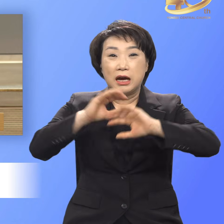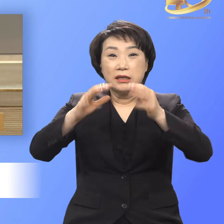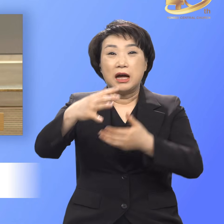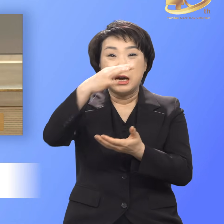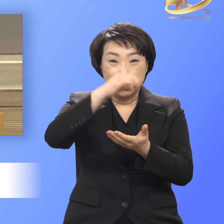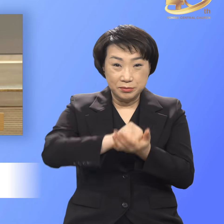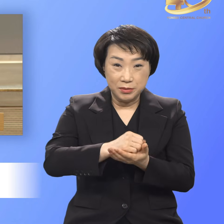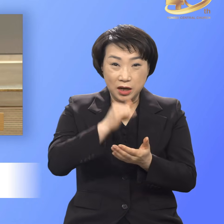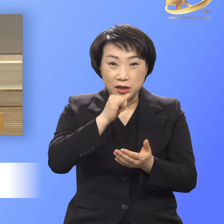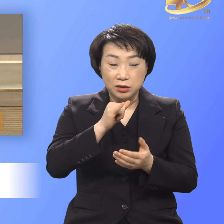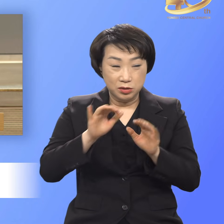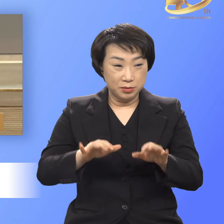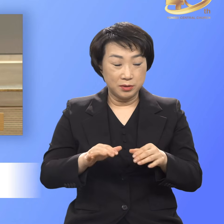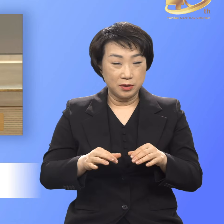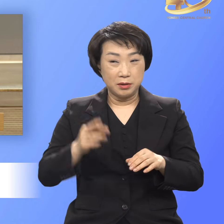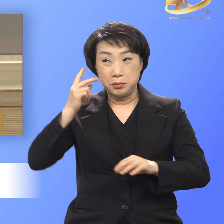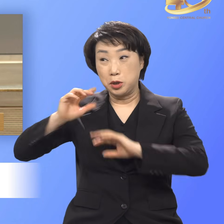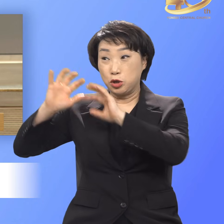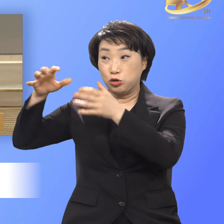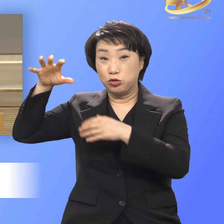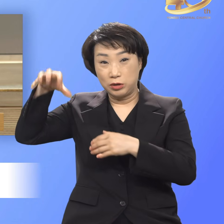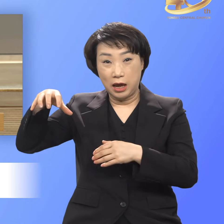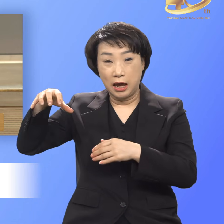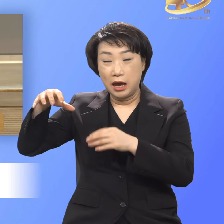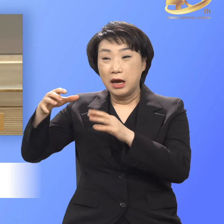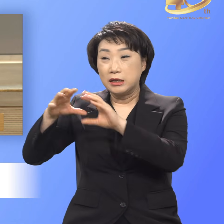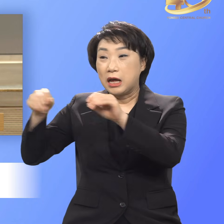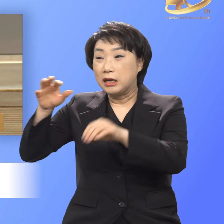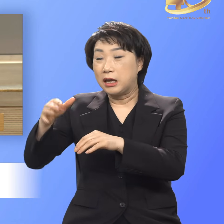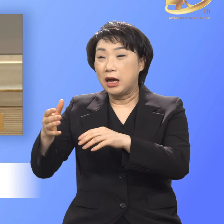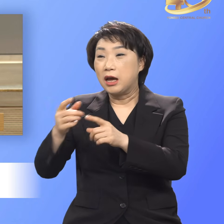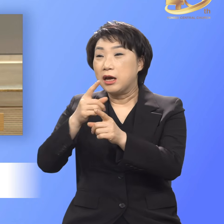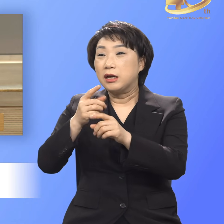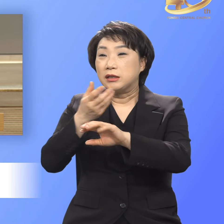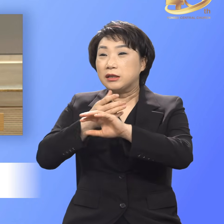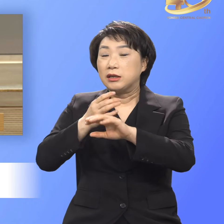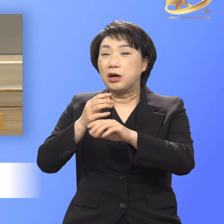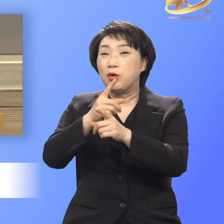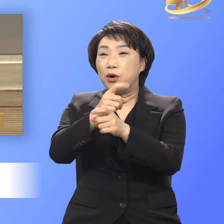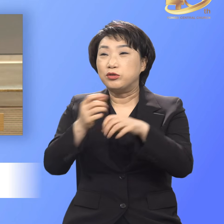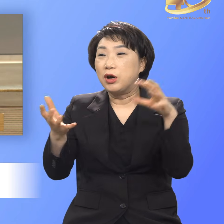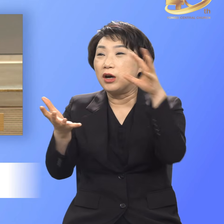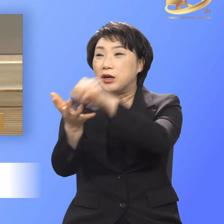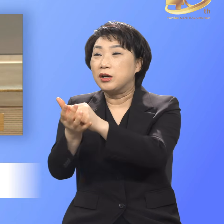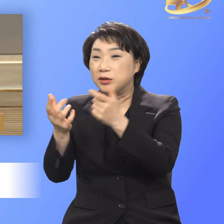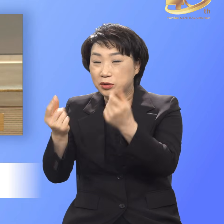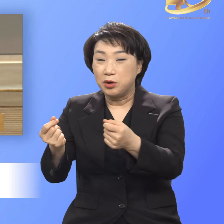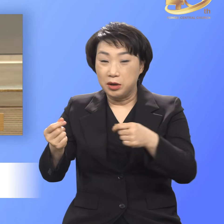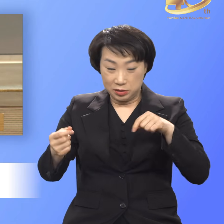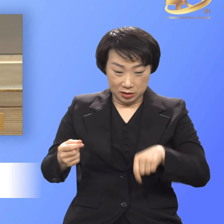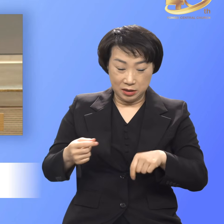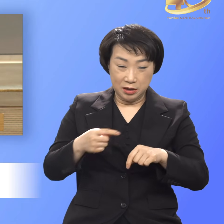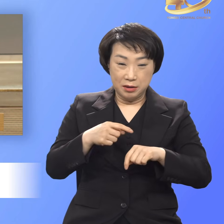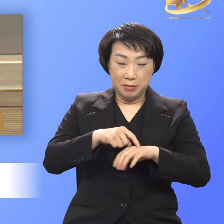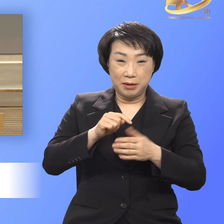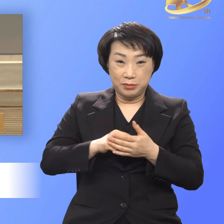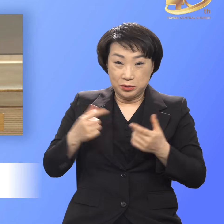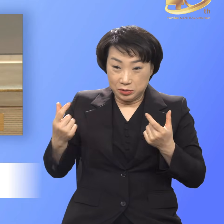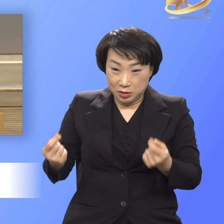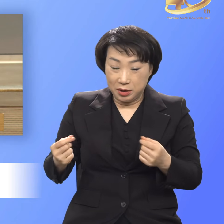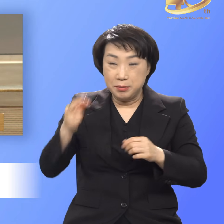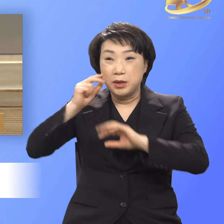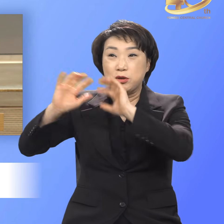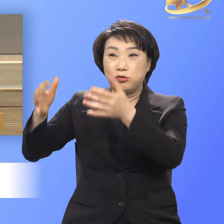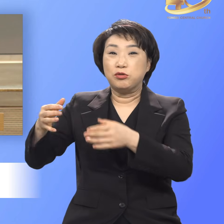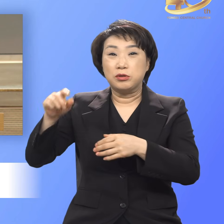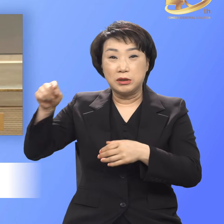들어온다. 그럼 미국 땅에 적이 들어오는 거와 똑같은 마음으로